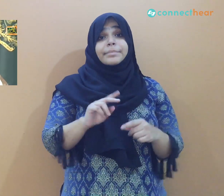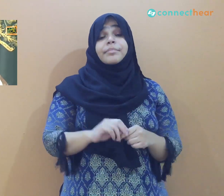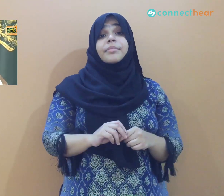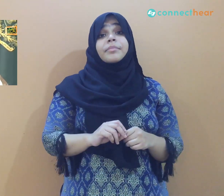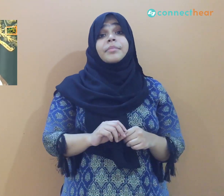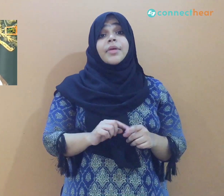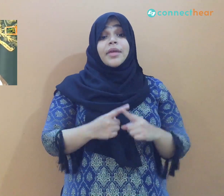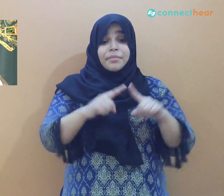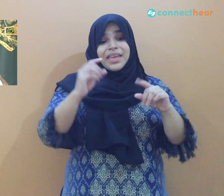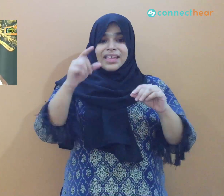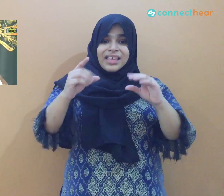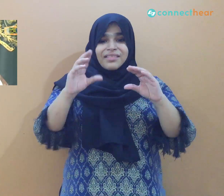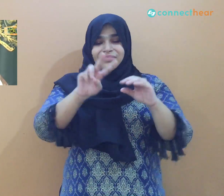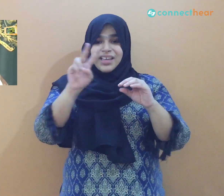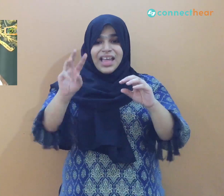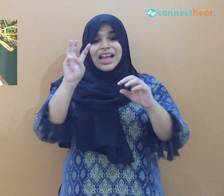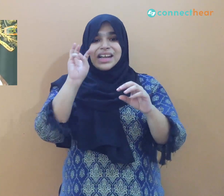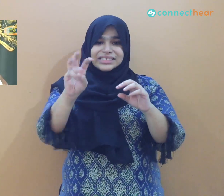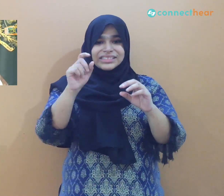52,000 ہماری